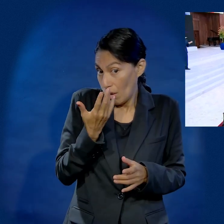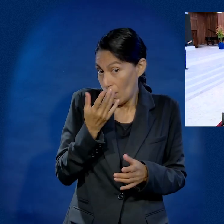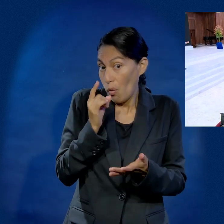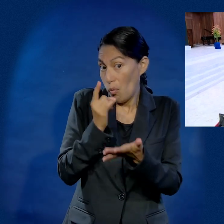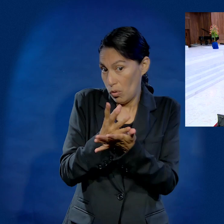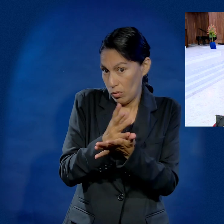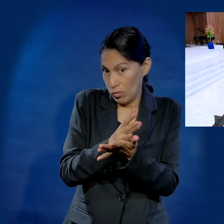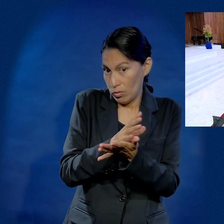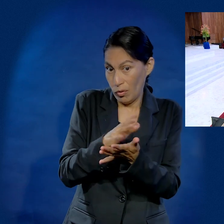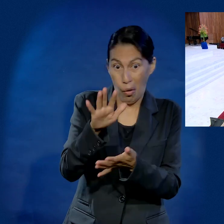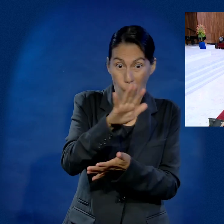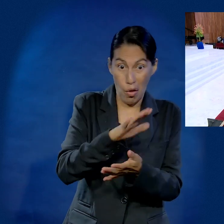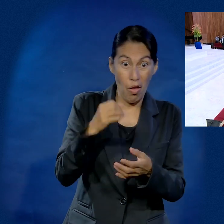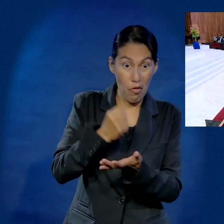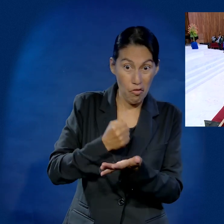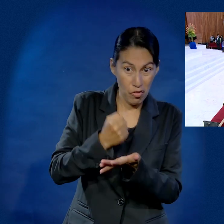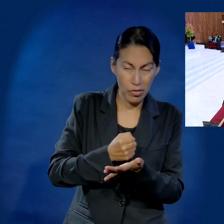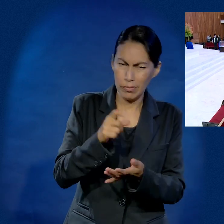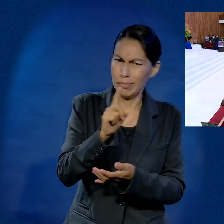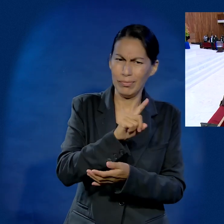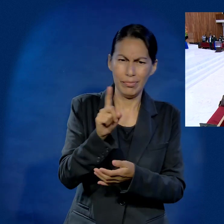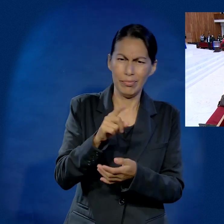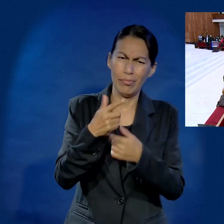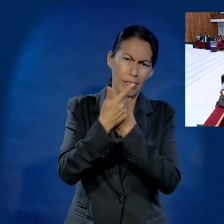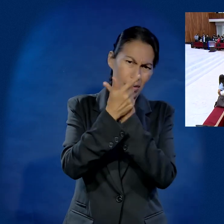No es forzado, solo si usted quiere, ¿verdad?